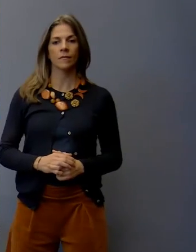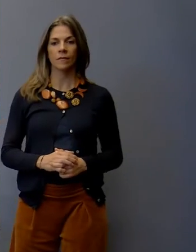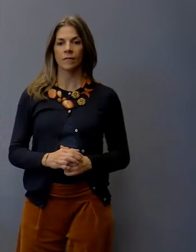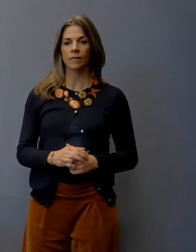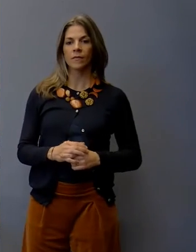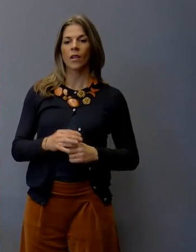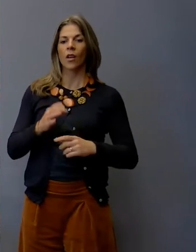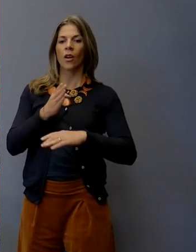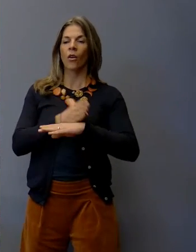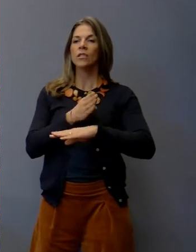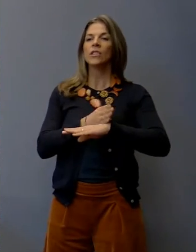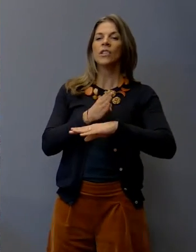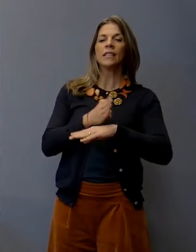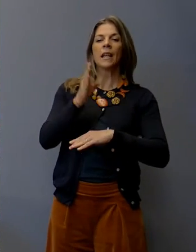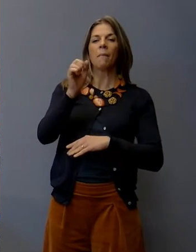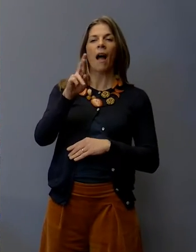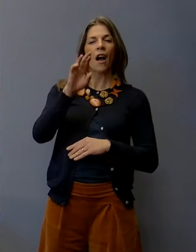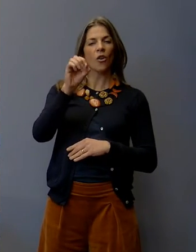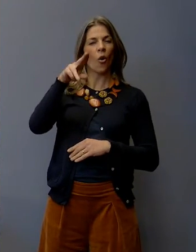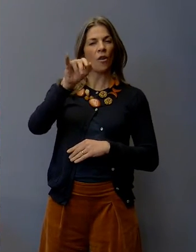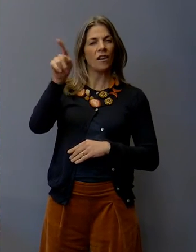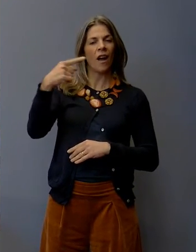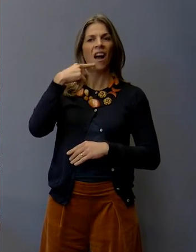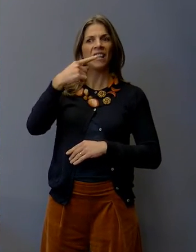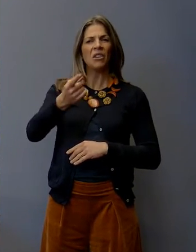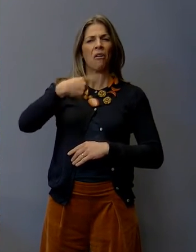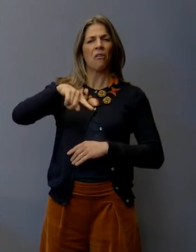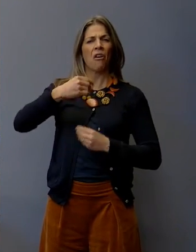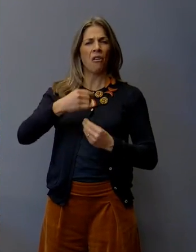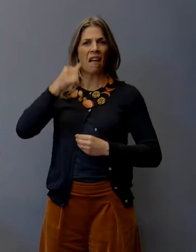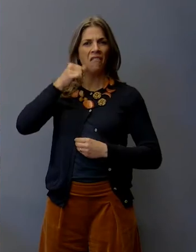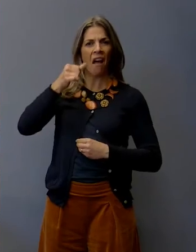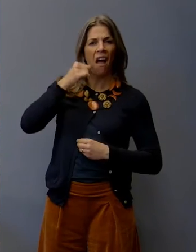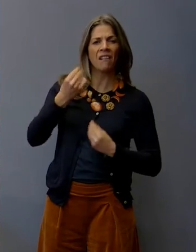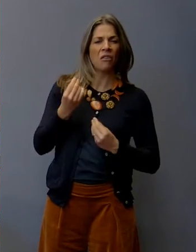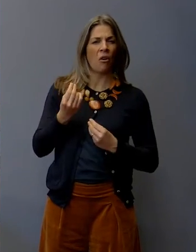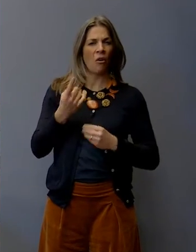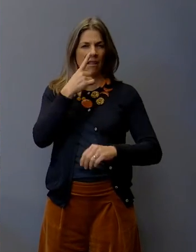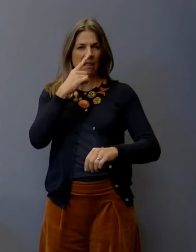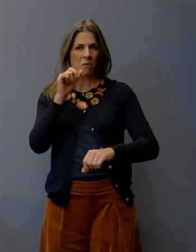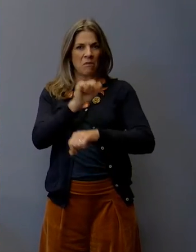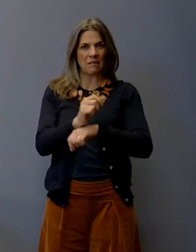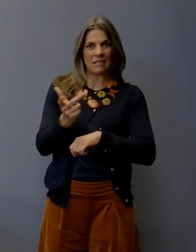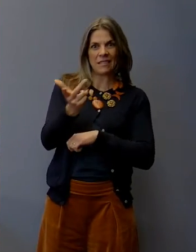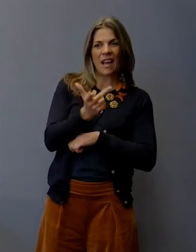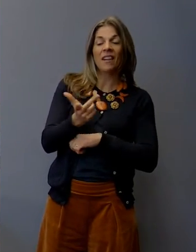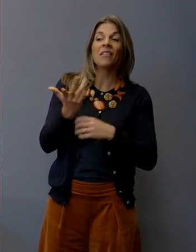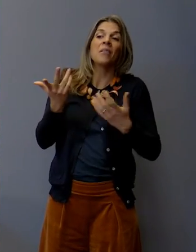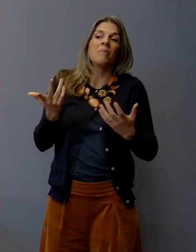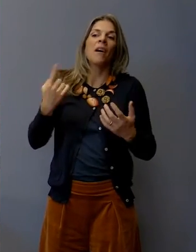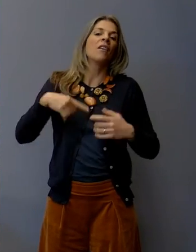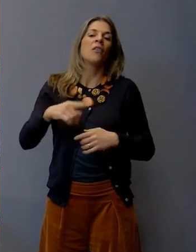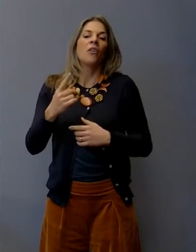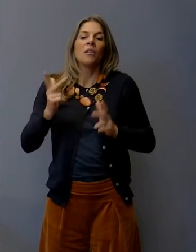falsità serre di insomma la cosa che noi ci auguriamo naturalmente che tutti possano anche il rapporto con il sindaco sia davvero